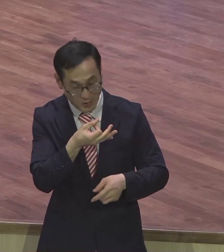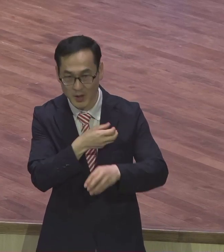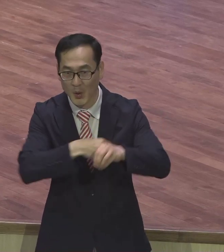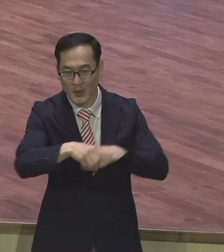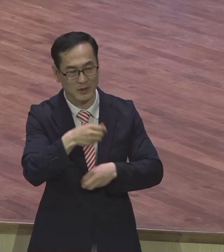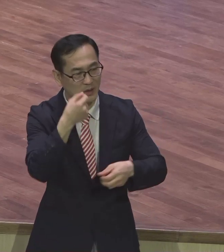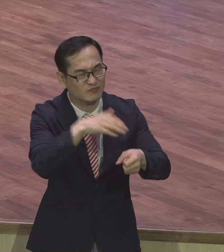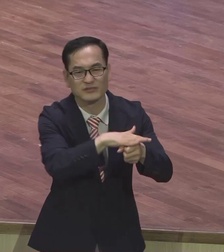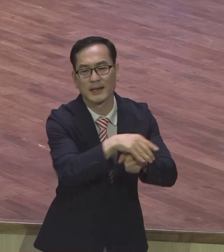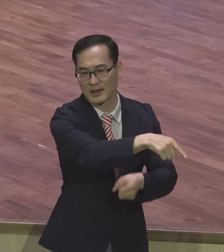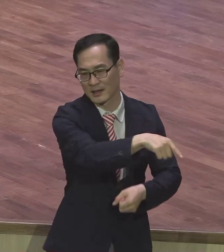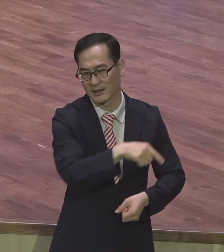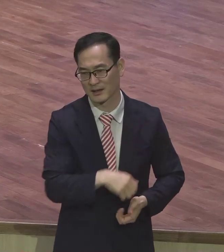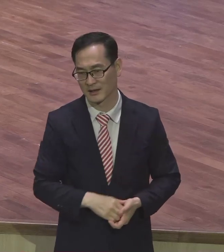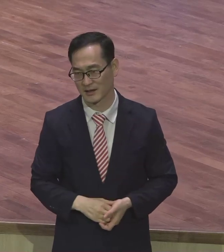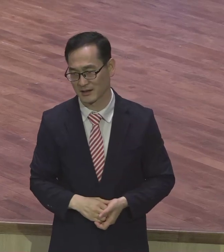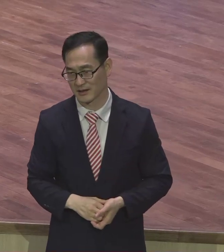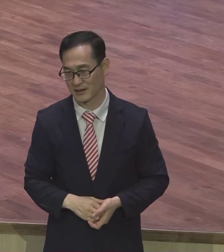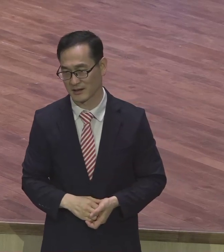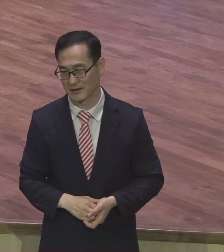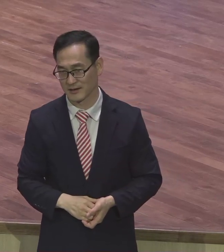이재용씨도 불쌍해